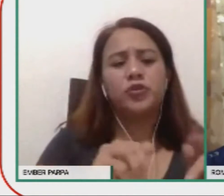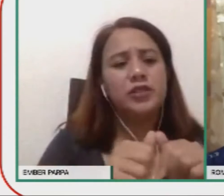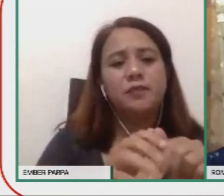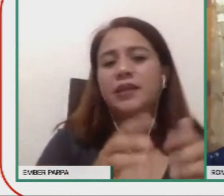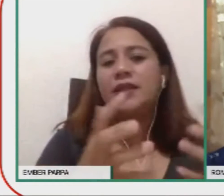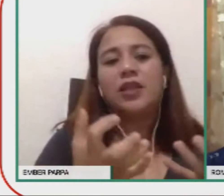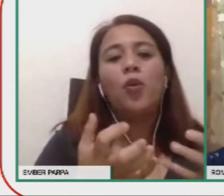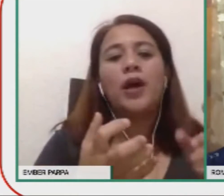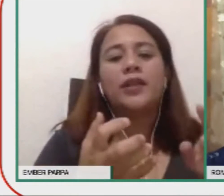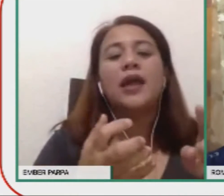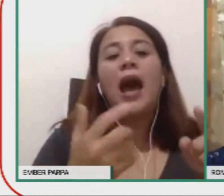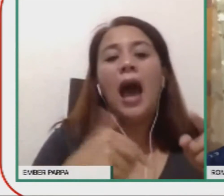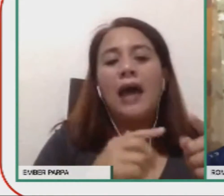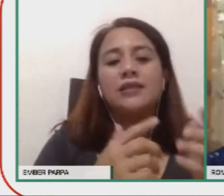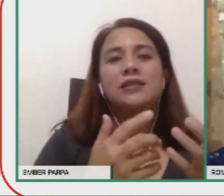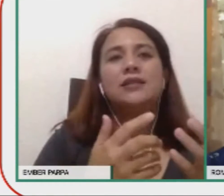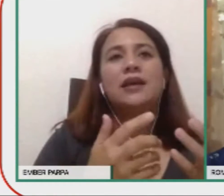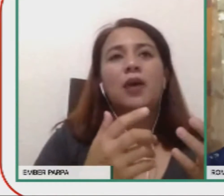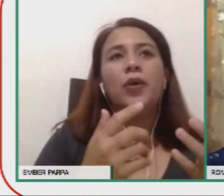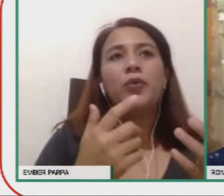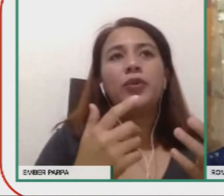with disability, they want